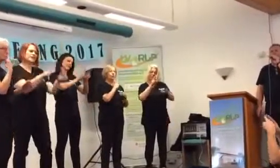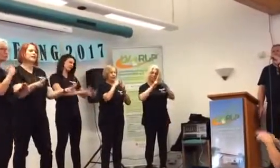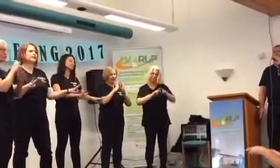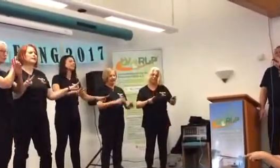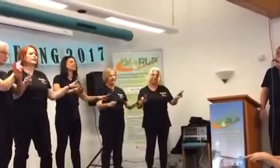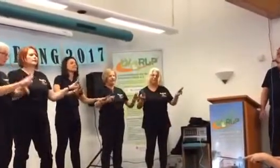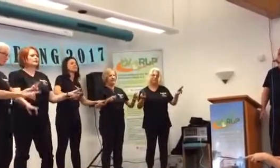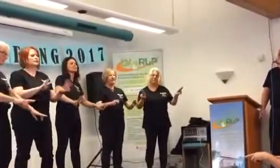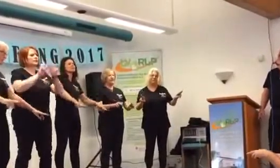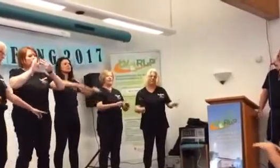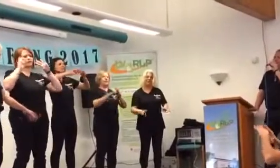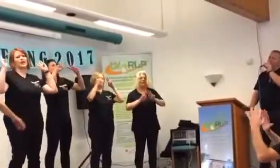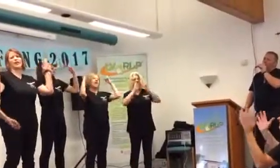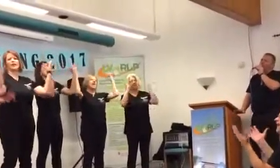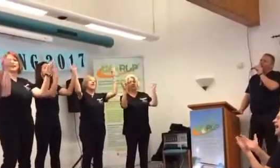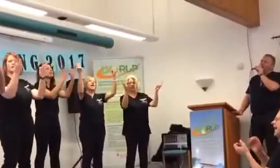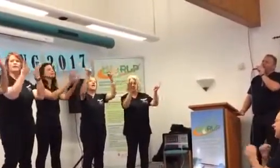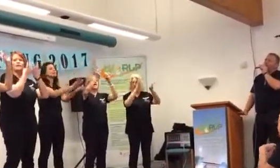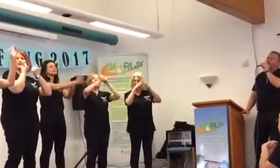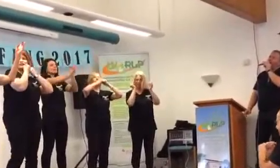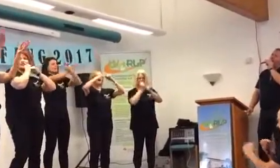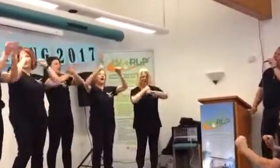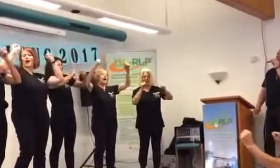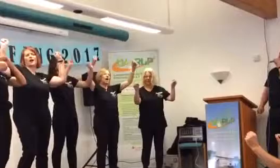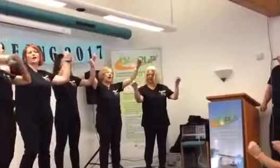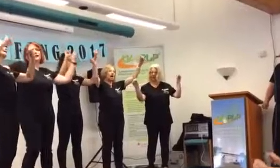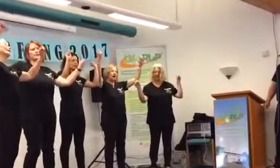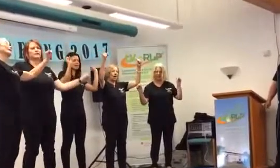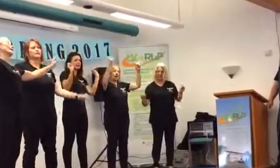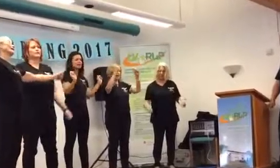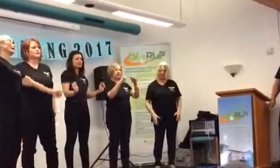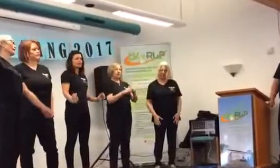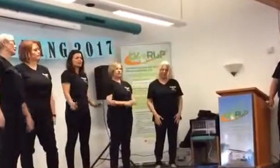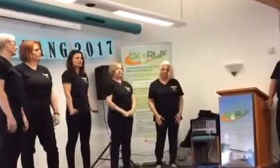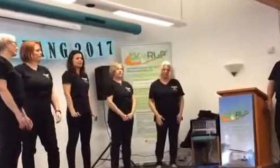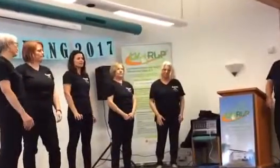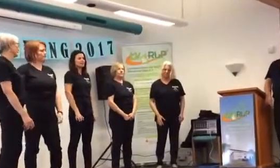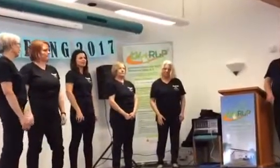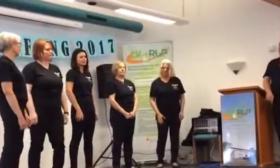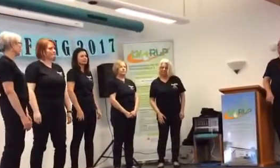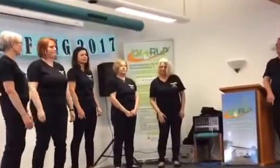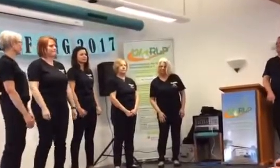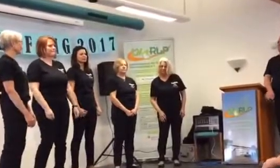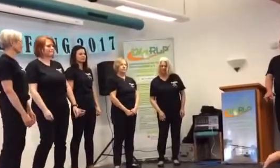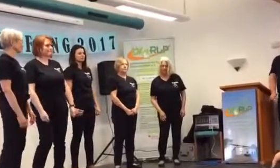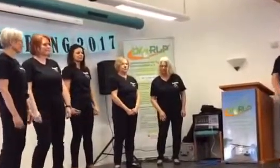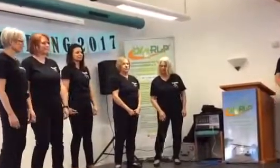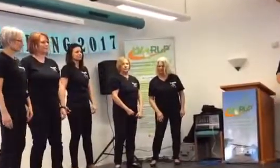dir Frieden und Freiheit auf der Welt.